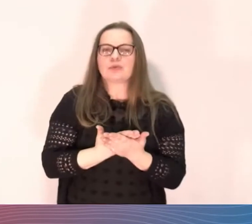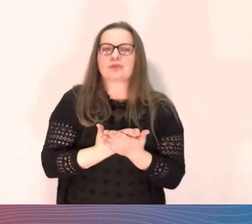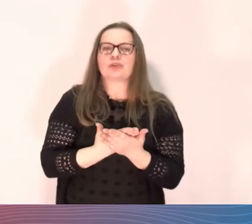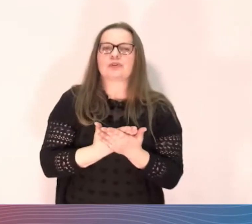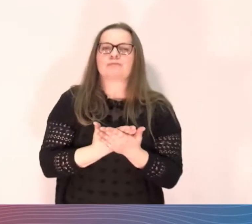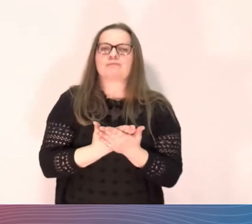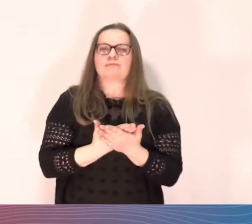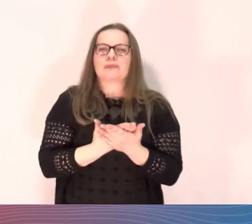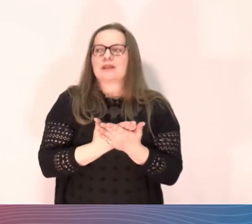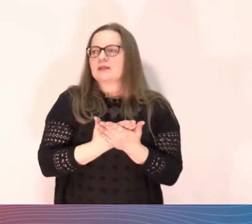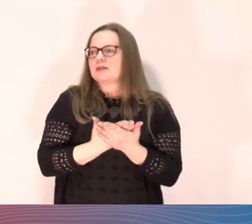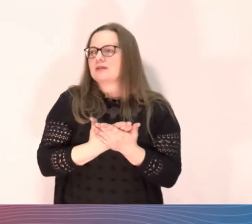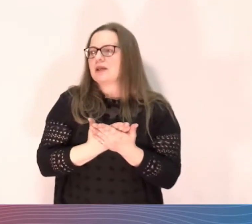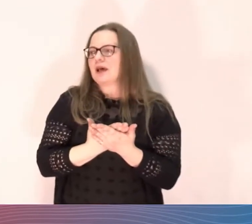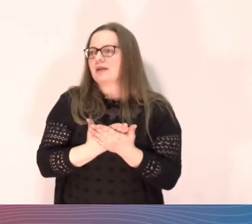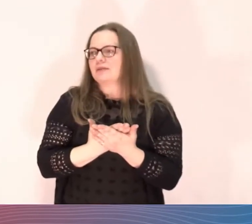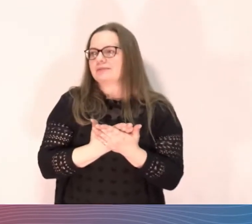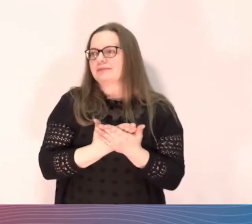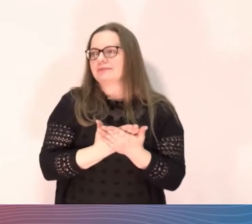Quem aqui foi selado?